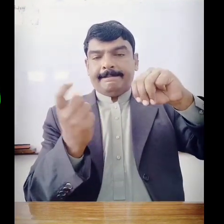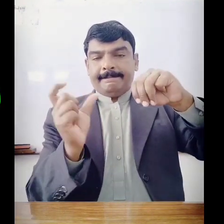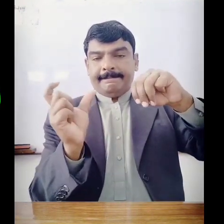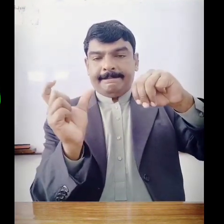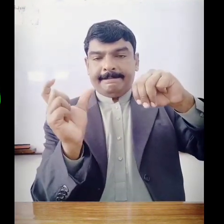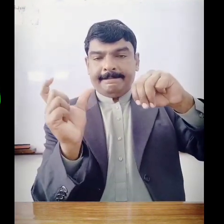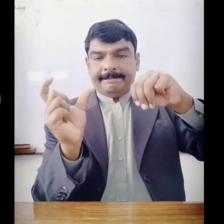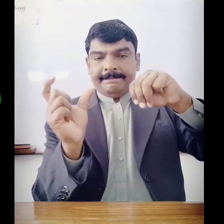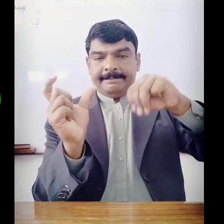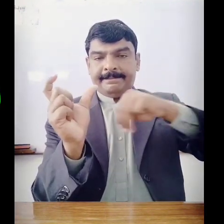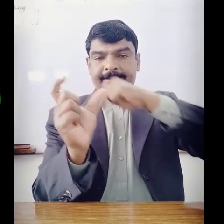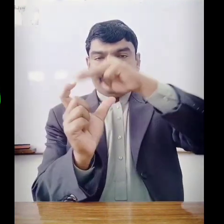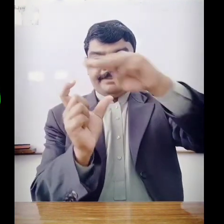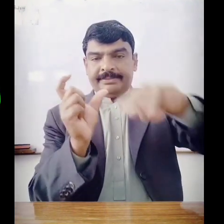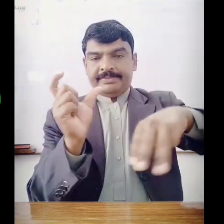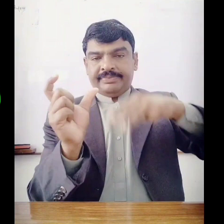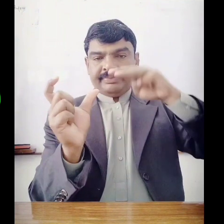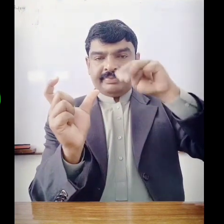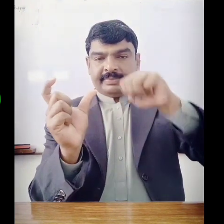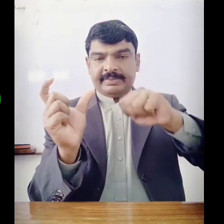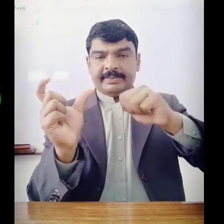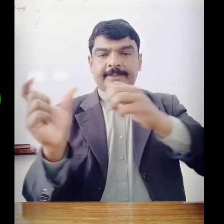मुहर्रम,